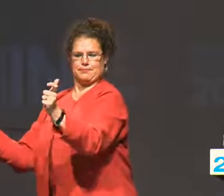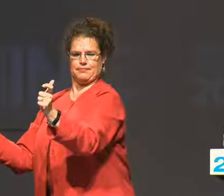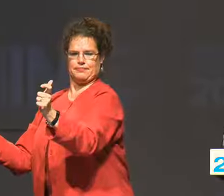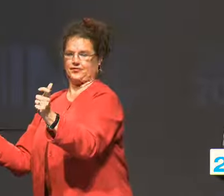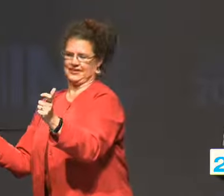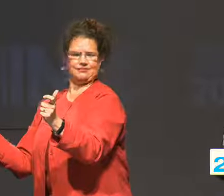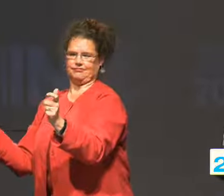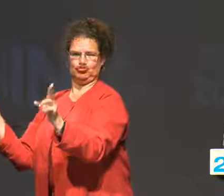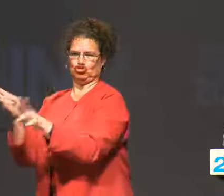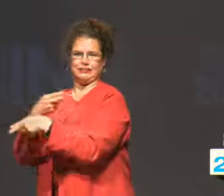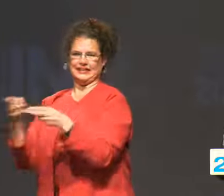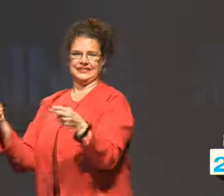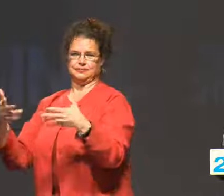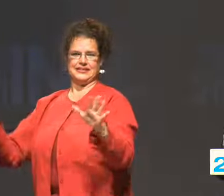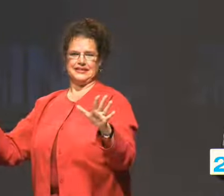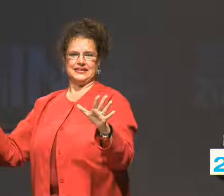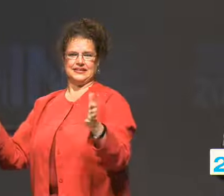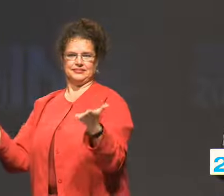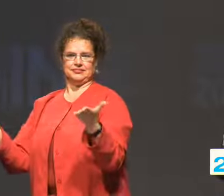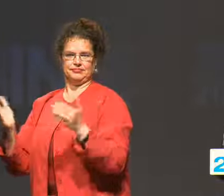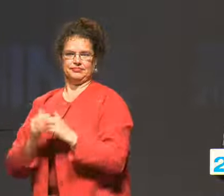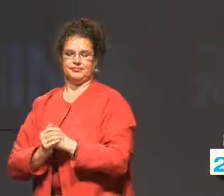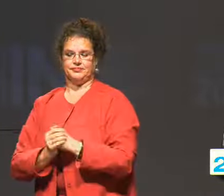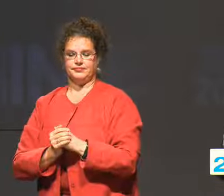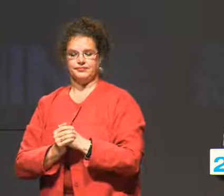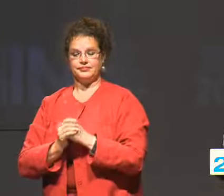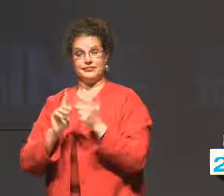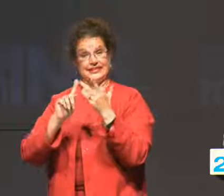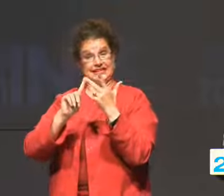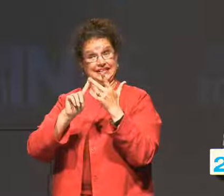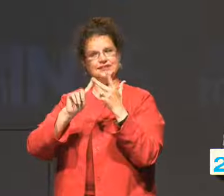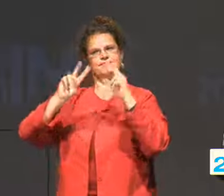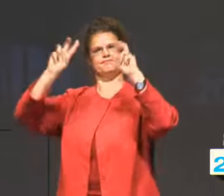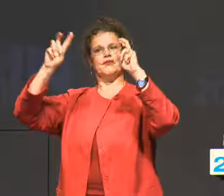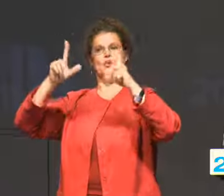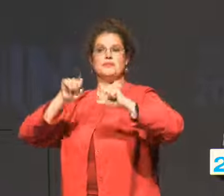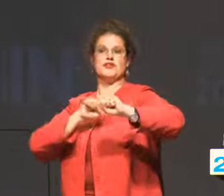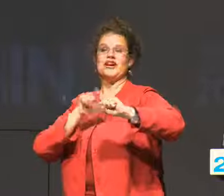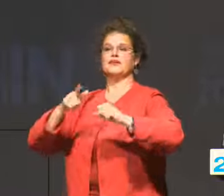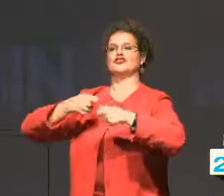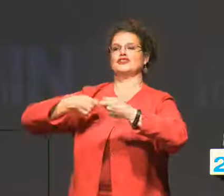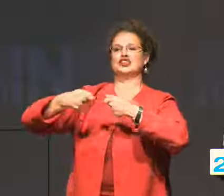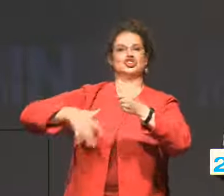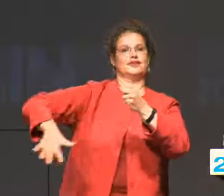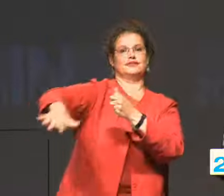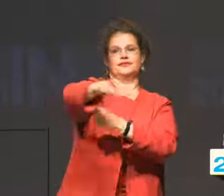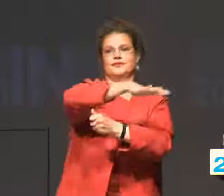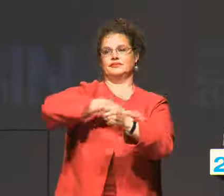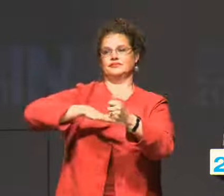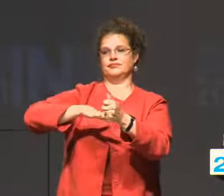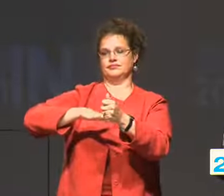Und interessant ist jetzt auch, dass dadurch die Sonderklassen wachsen, die Anzahl der Sonderklassen.